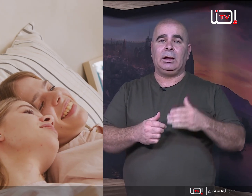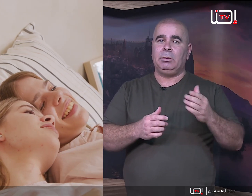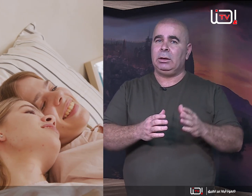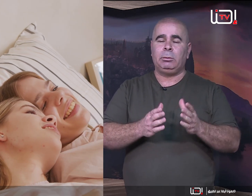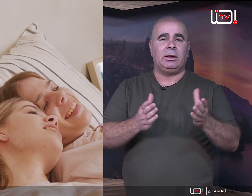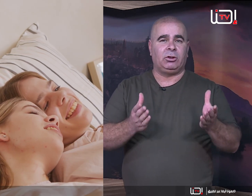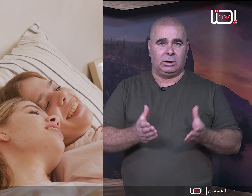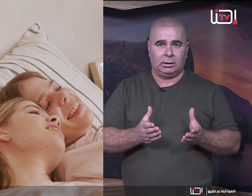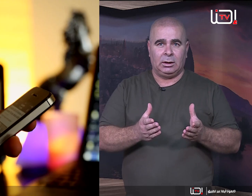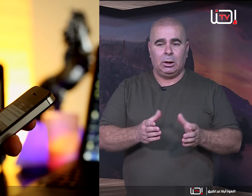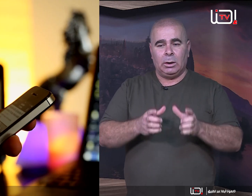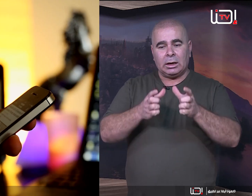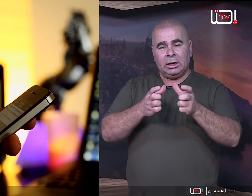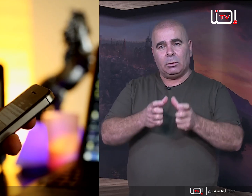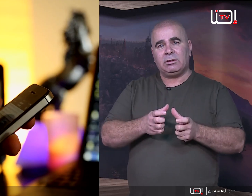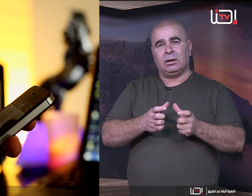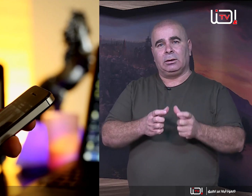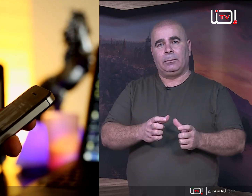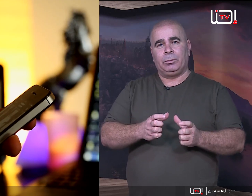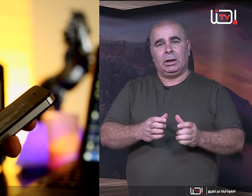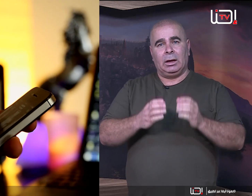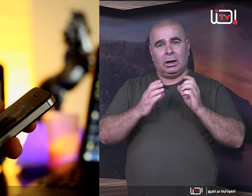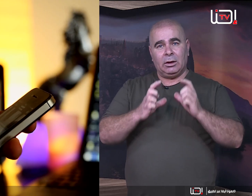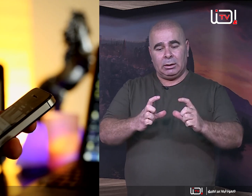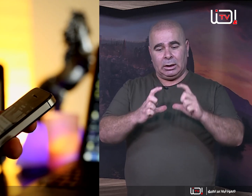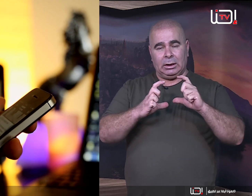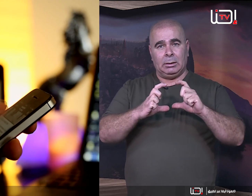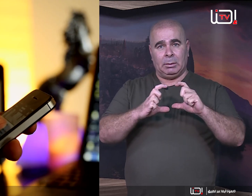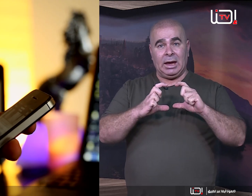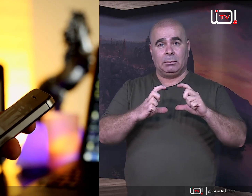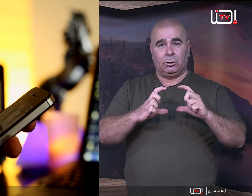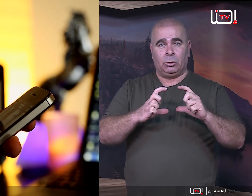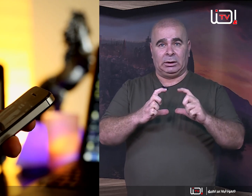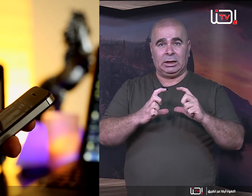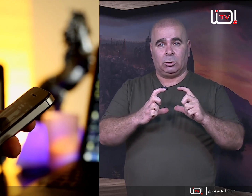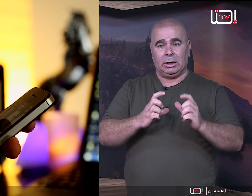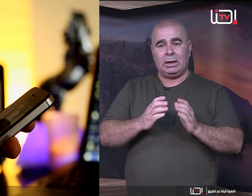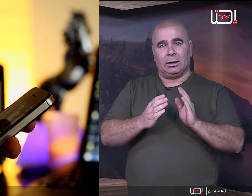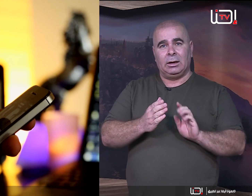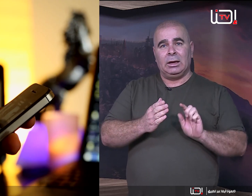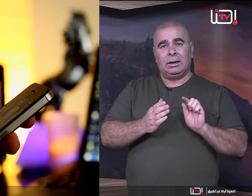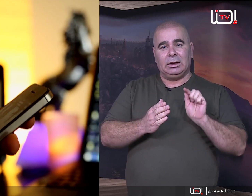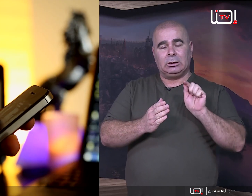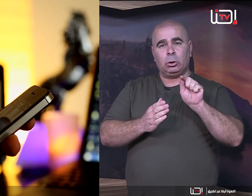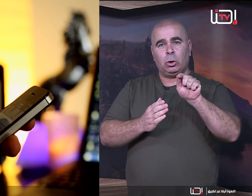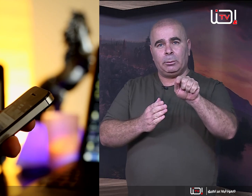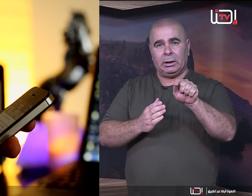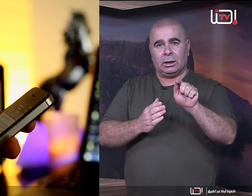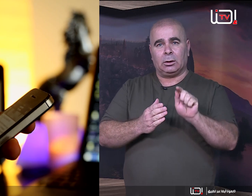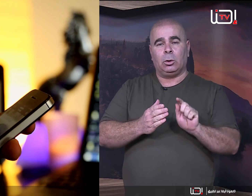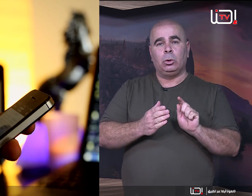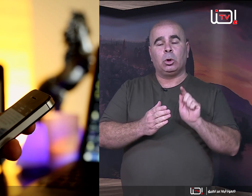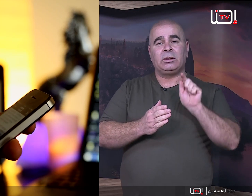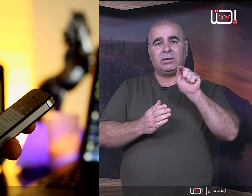للعالميه ممتاز جدا ولكن اذا وصل هذا ها المنظومه تيك توك انها تدخل